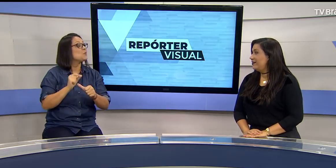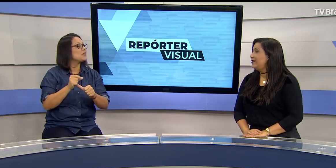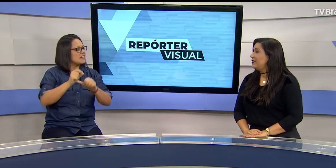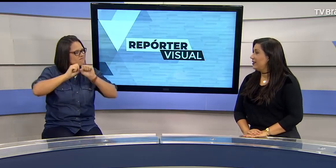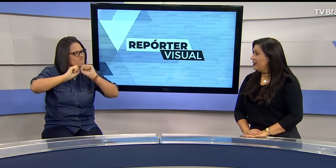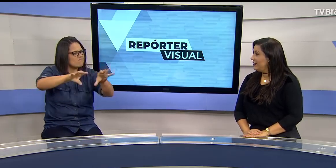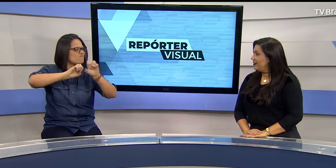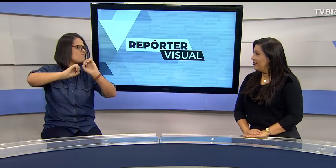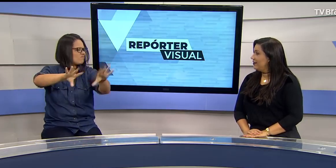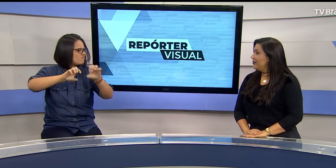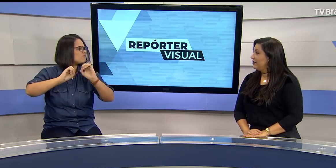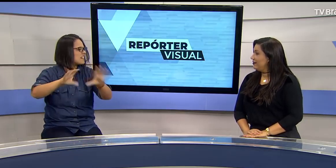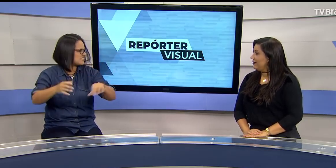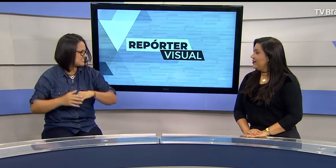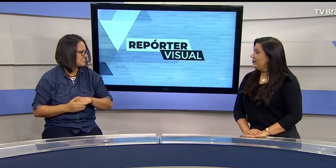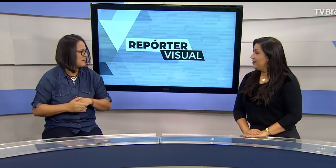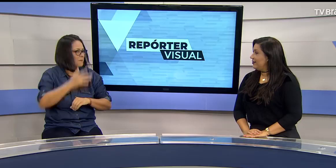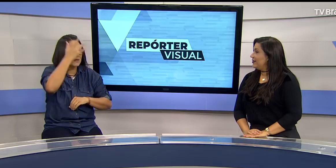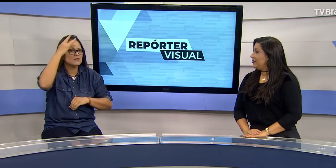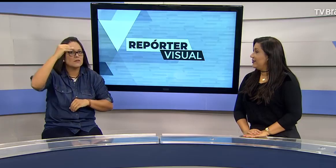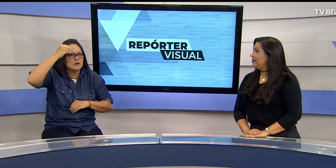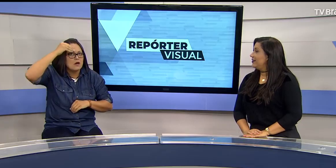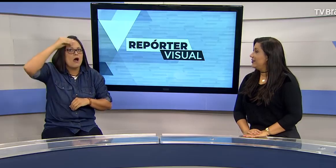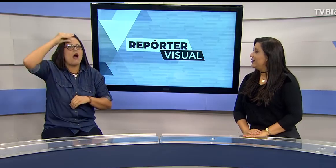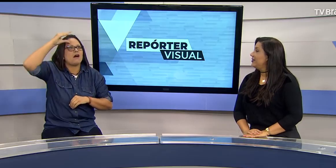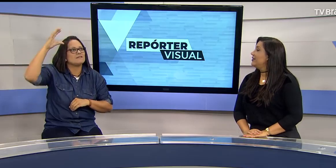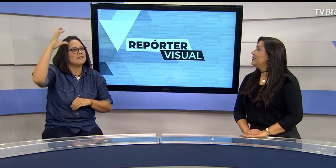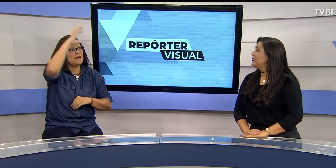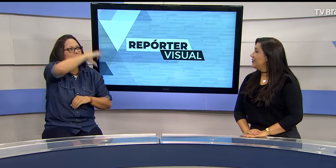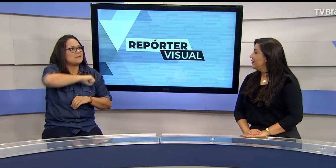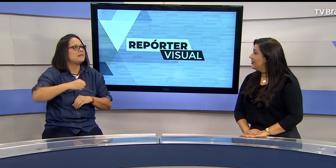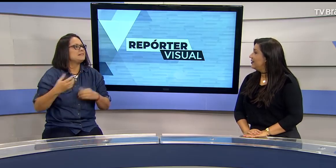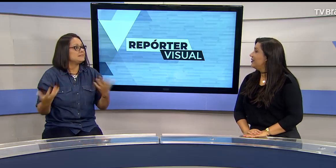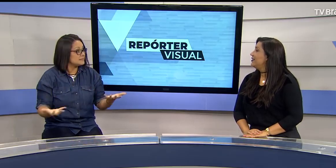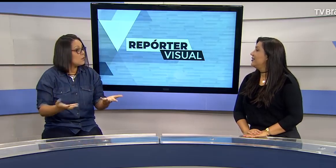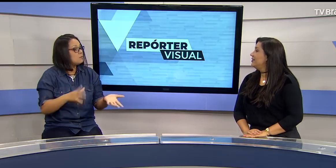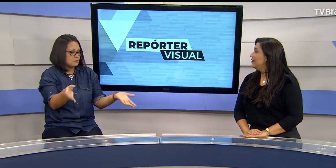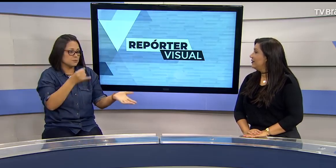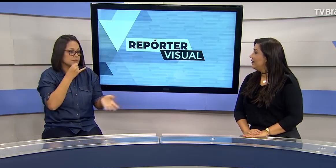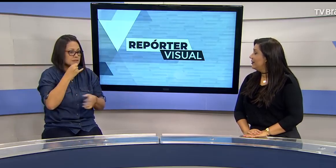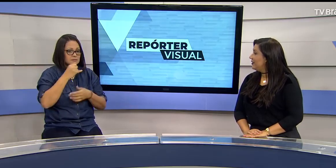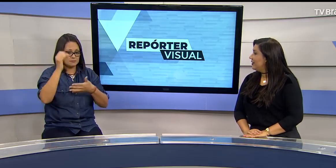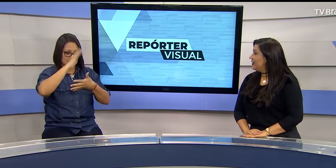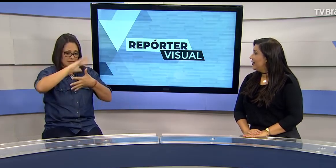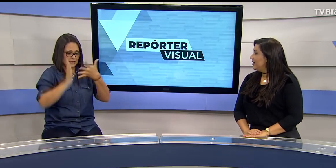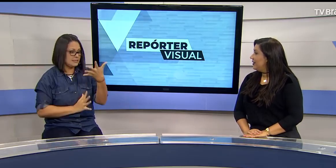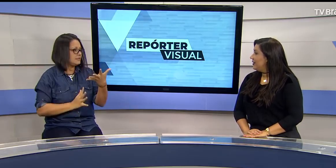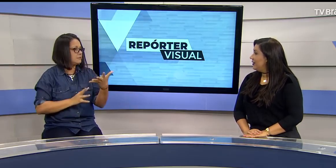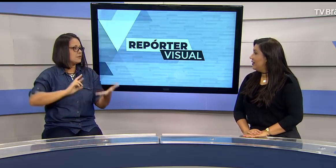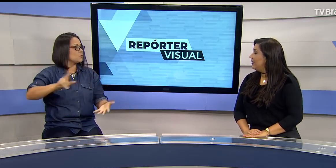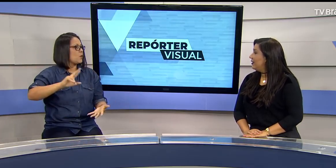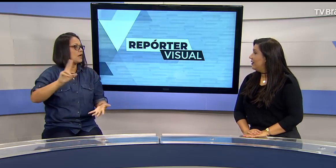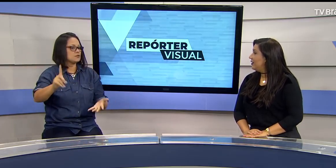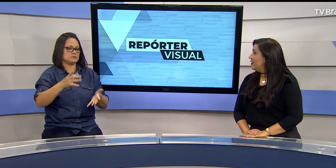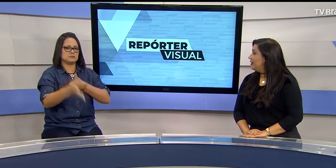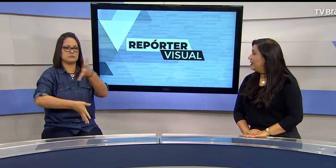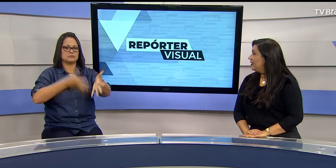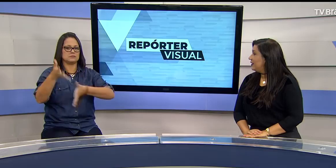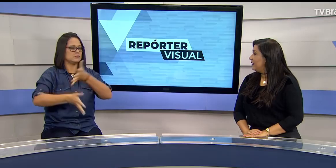informação. Ensinar mesmo as pessoas para que conheçam e entendam o que o intérprete faz. A Libras não é uma língua